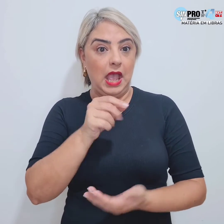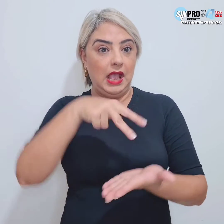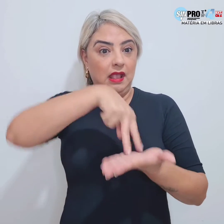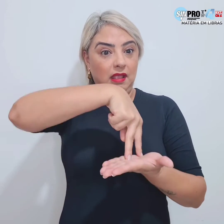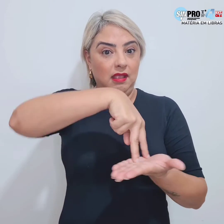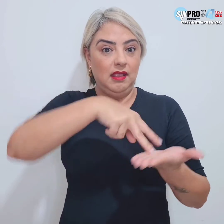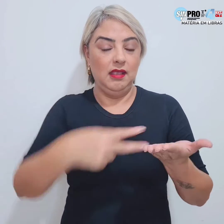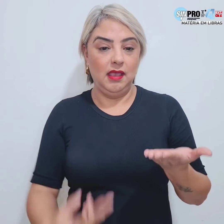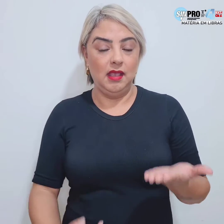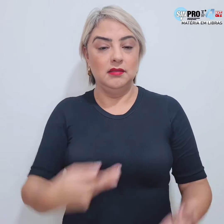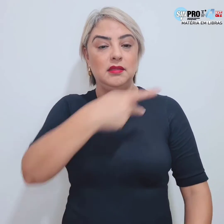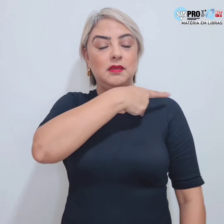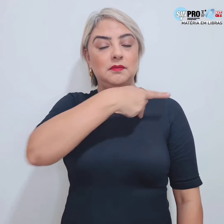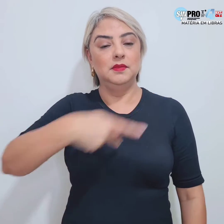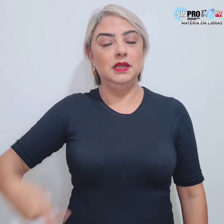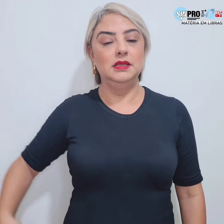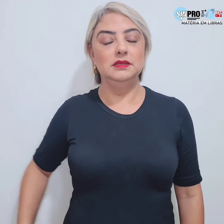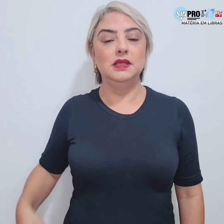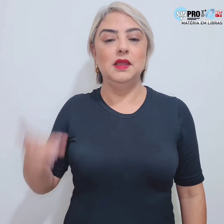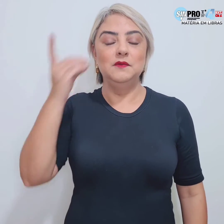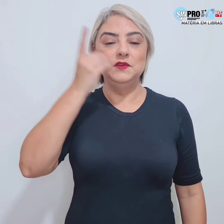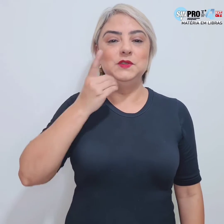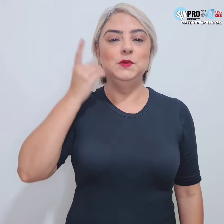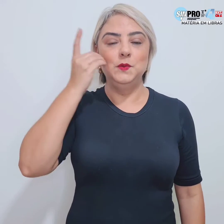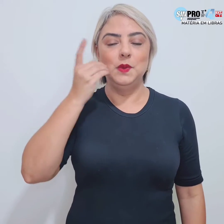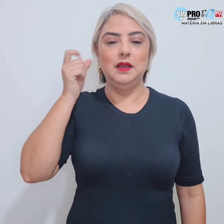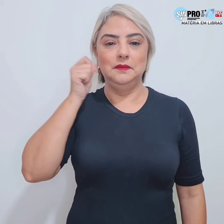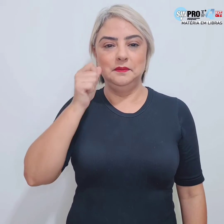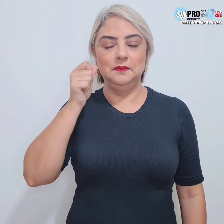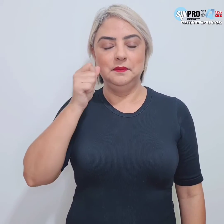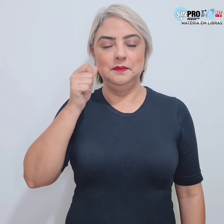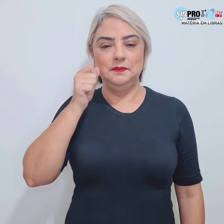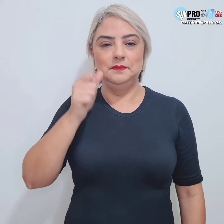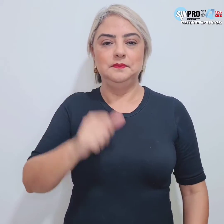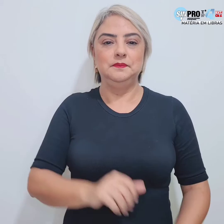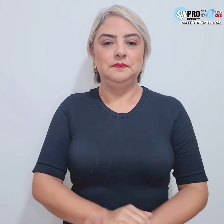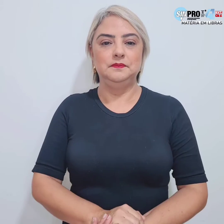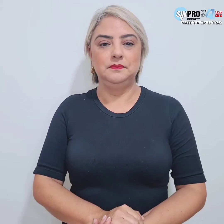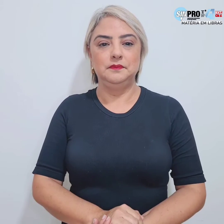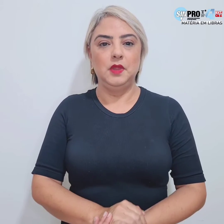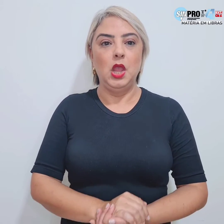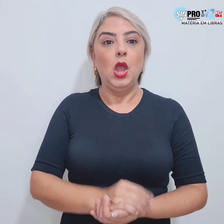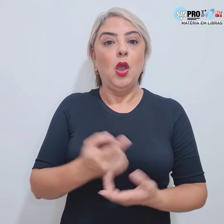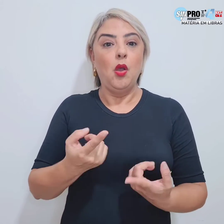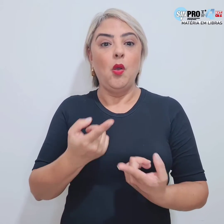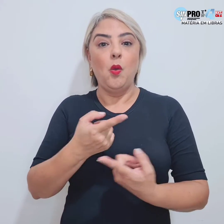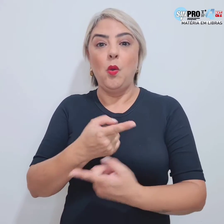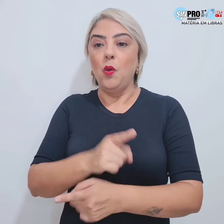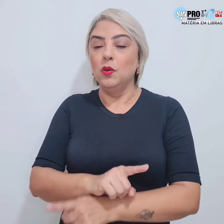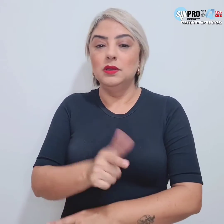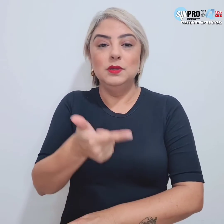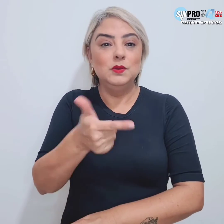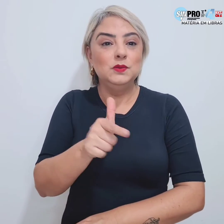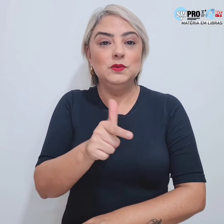da presidente Dilma Rousseff, PT, contra a qual não havia nenhuma